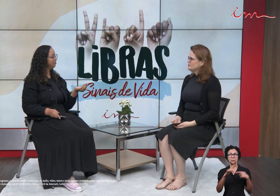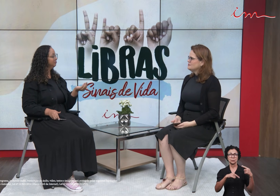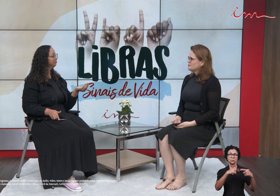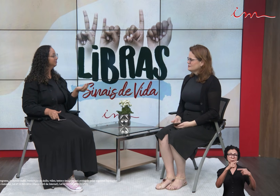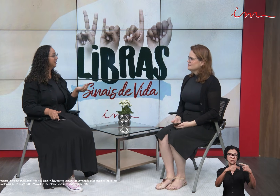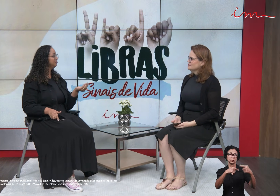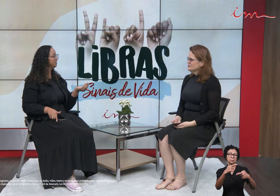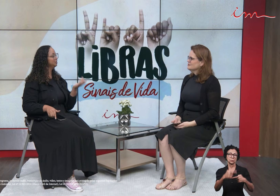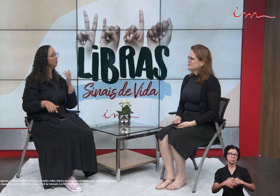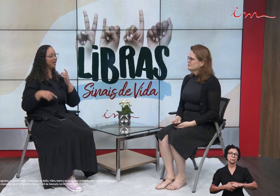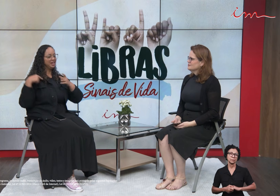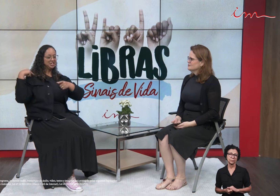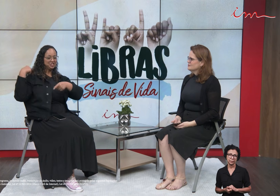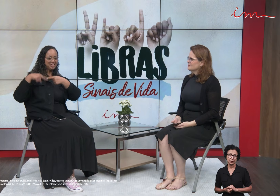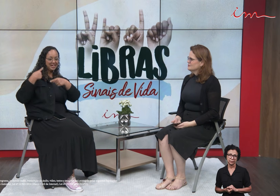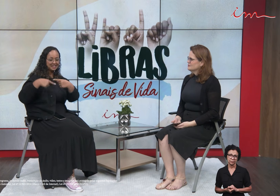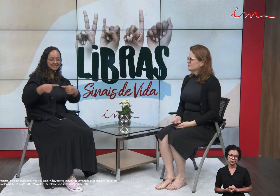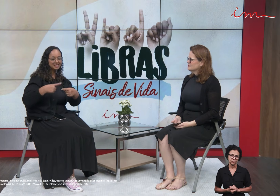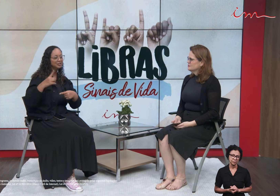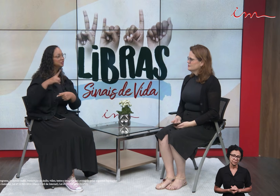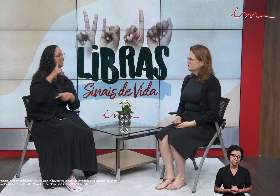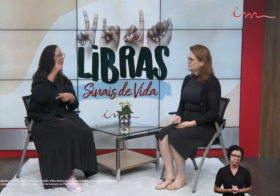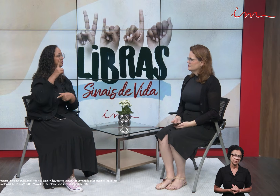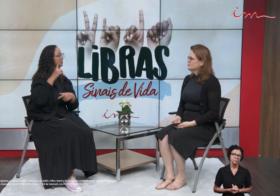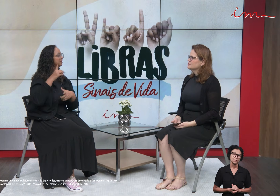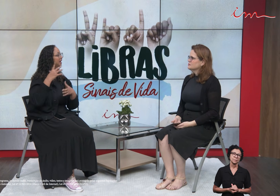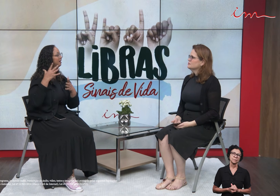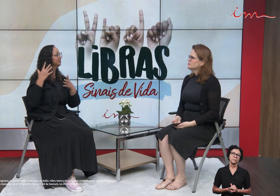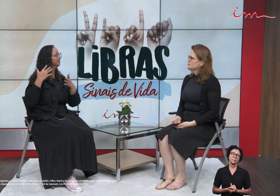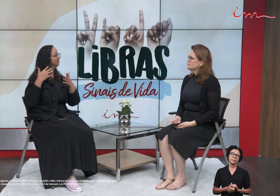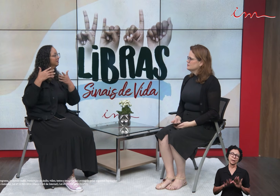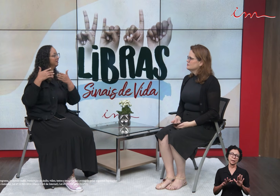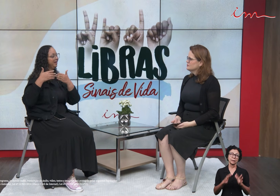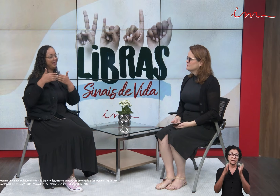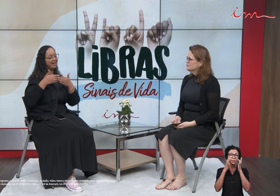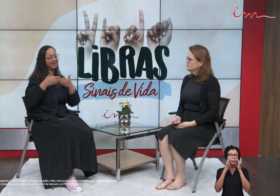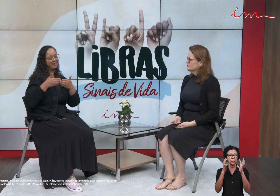antes veio Davi, não é geração de Davi, porque